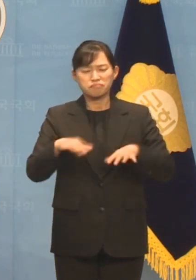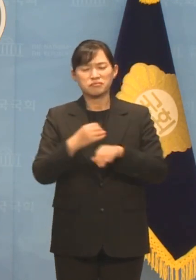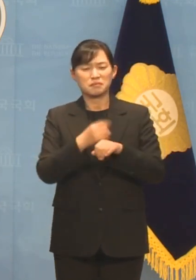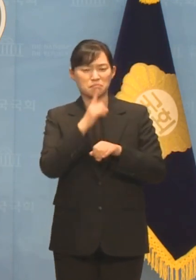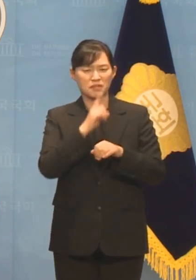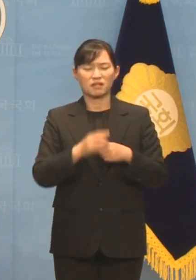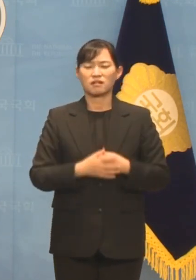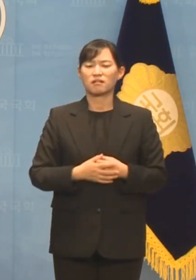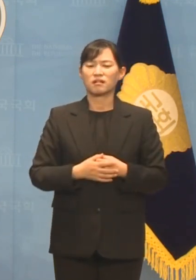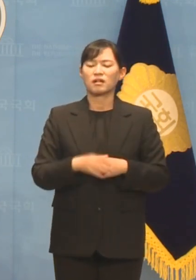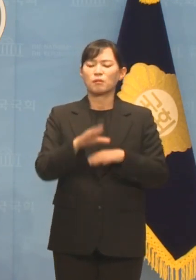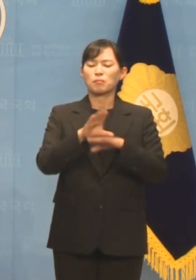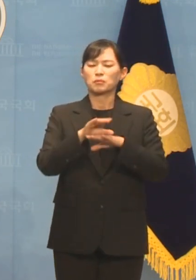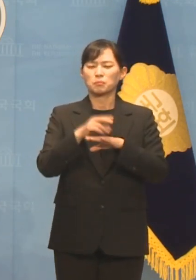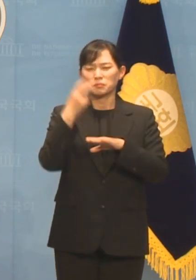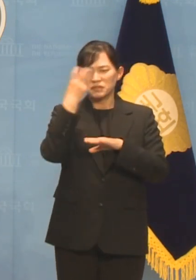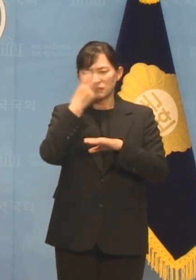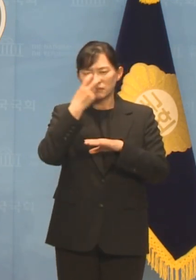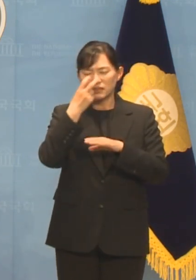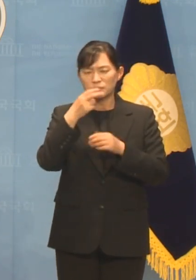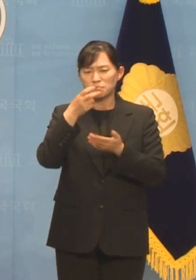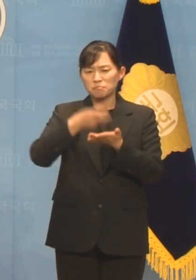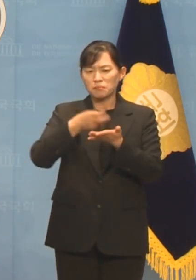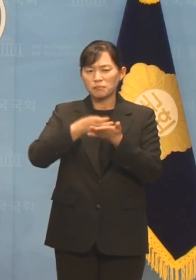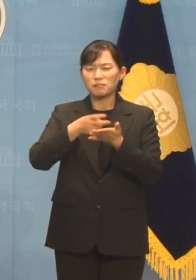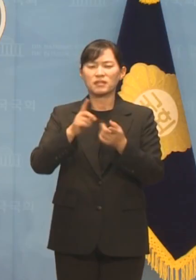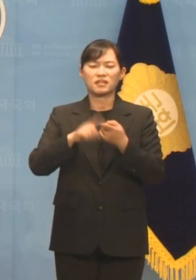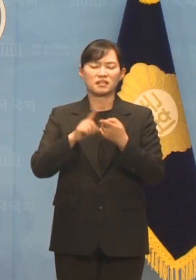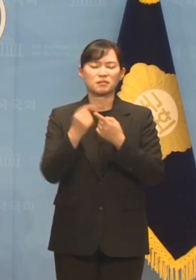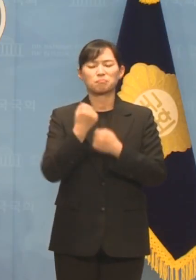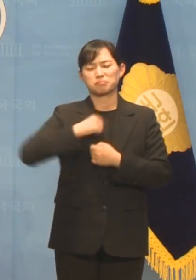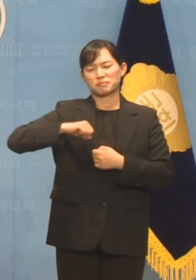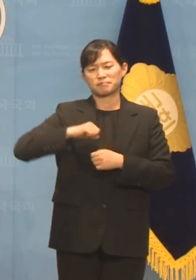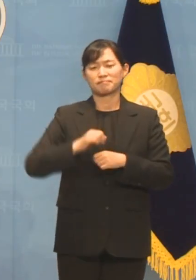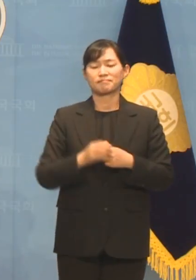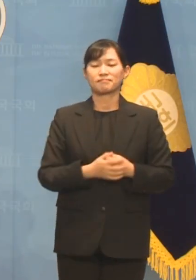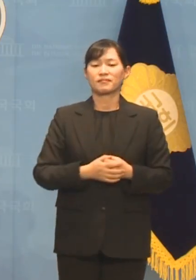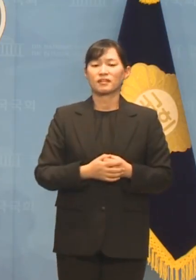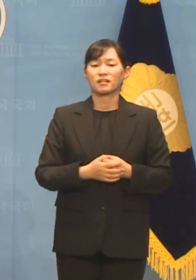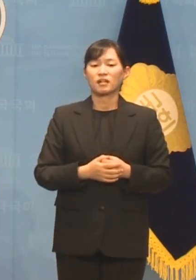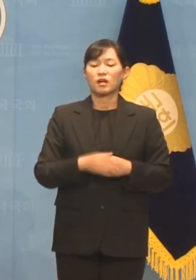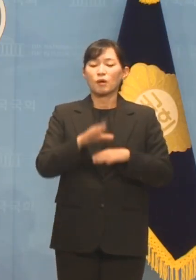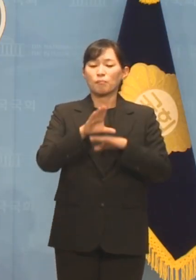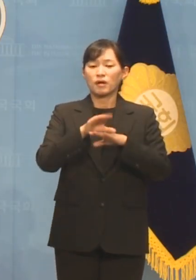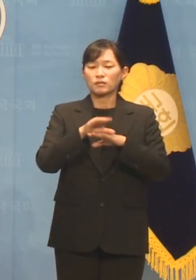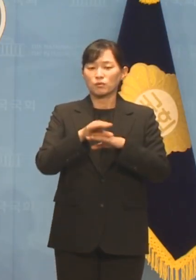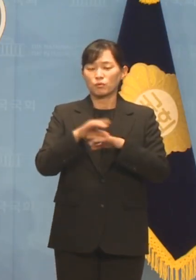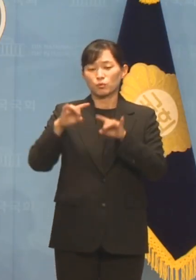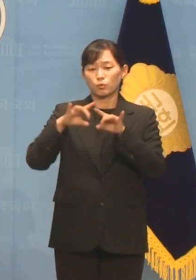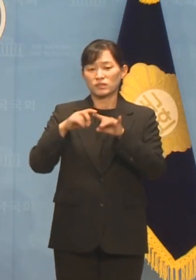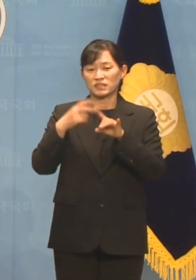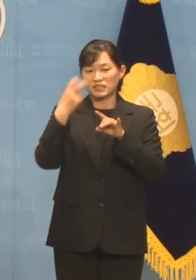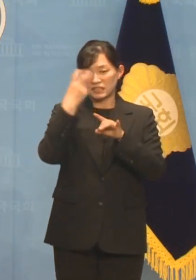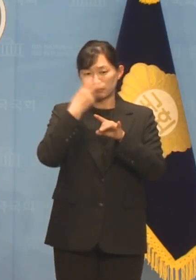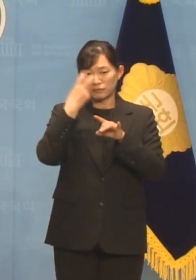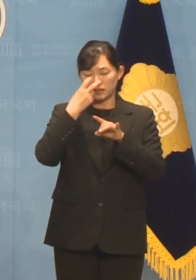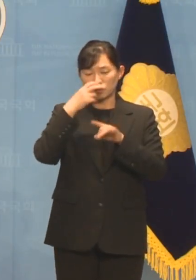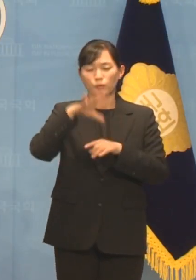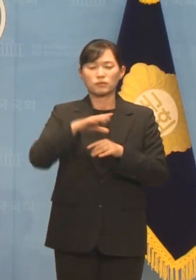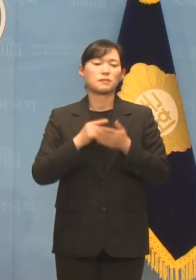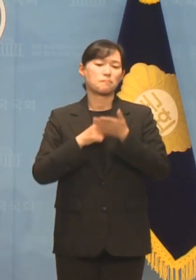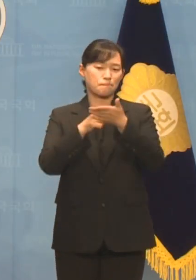부각시켰습니다. 이는 방송심의 규정 제11조와 14조를 위반한 것입니다. 이에 대해 방송통신심의위원회에 민원을